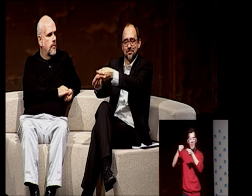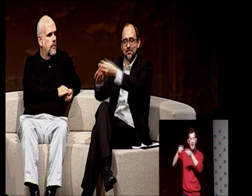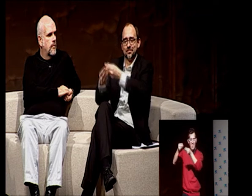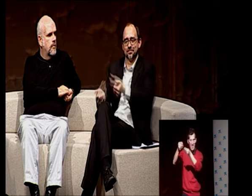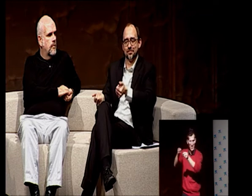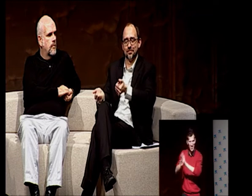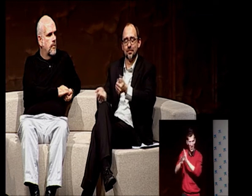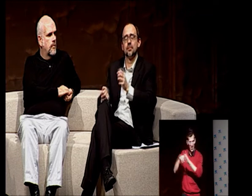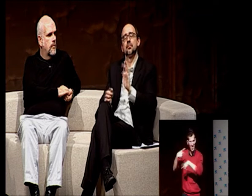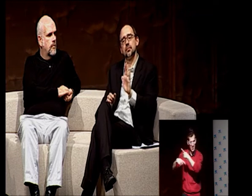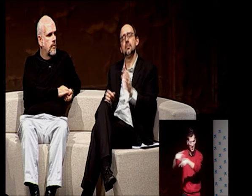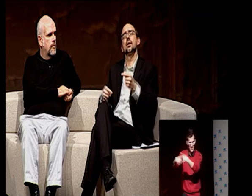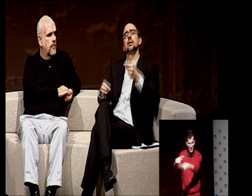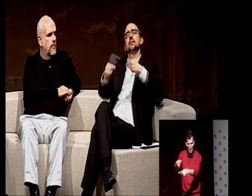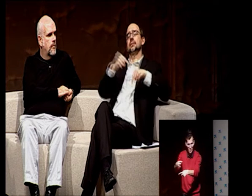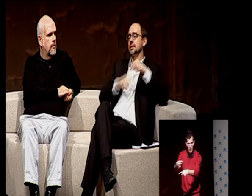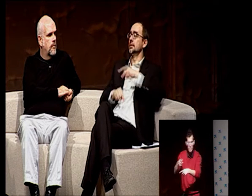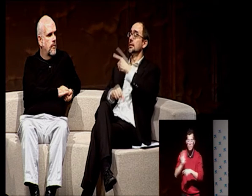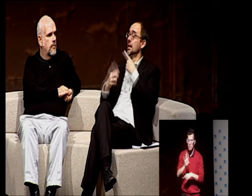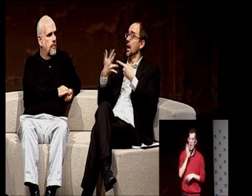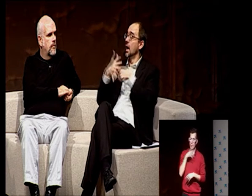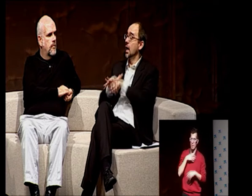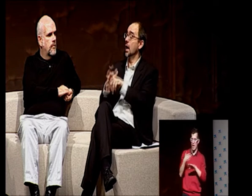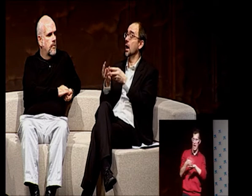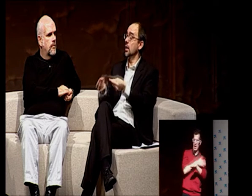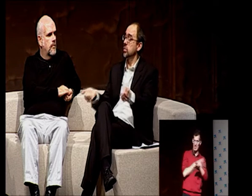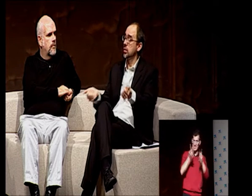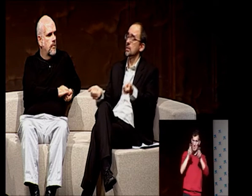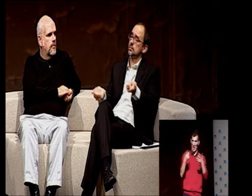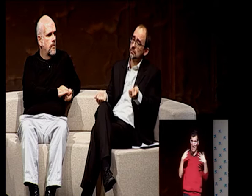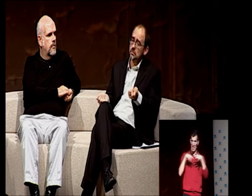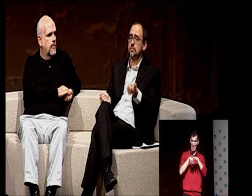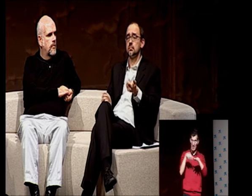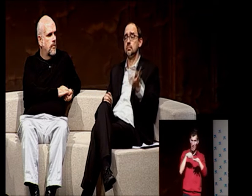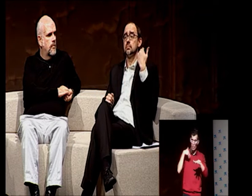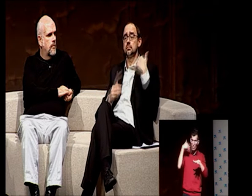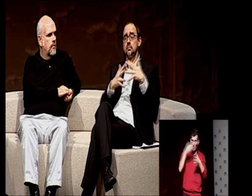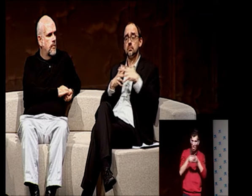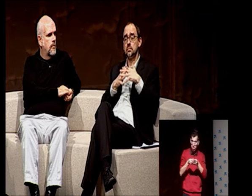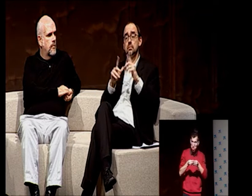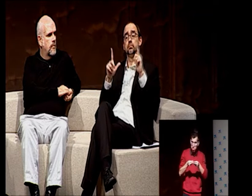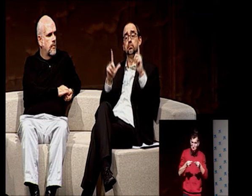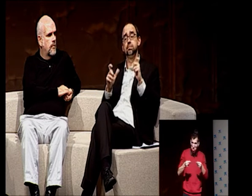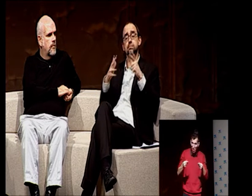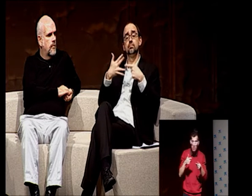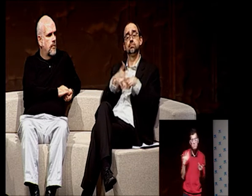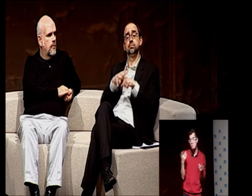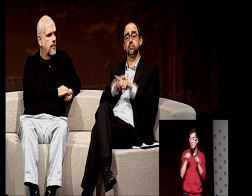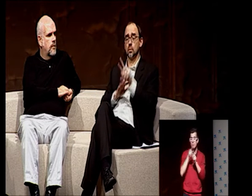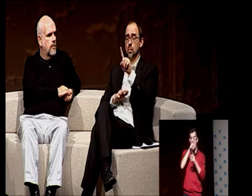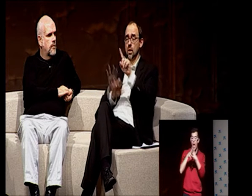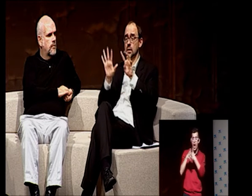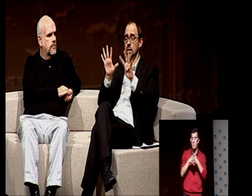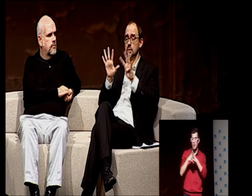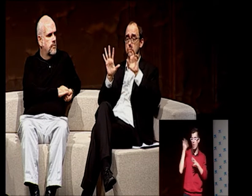no si es verdad que hay centros que continúan una una tradición eh en la que se incluyan la lengua de